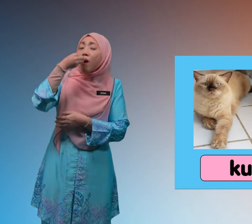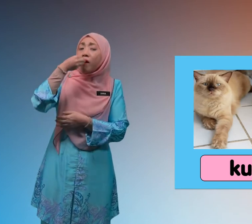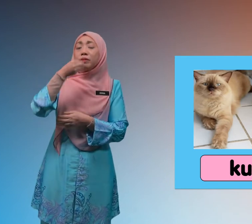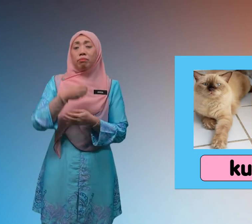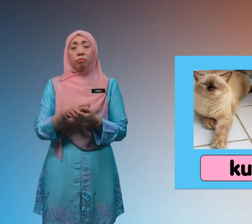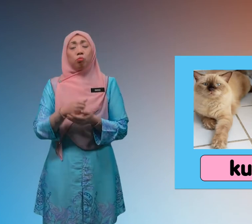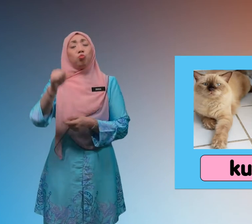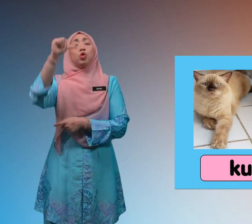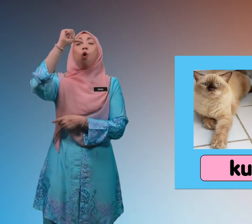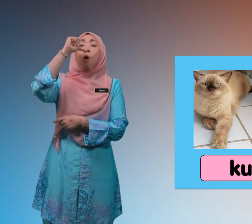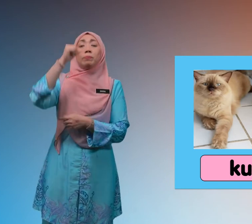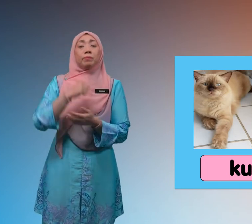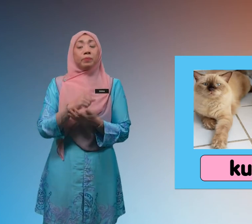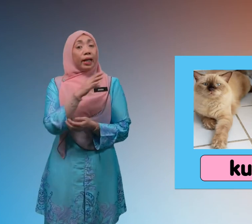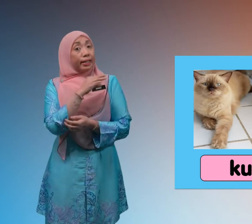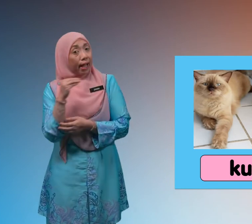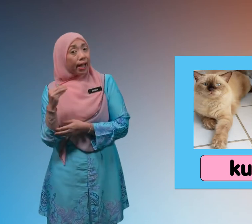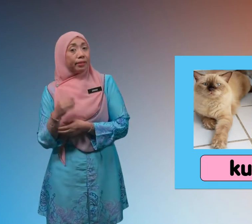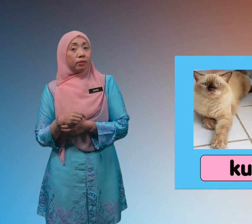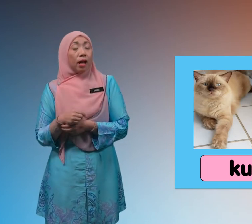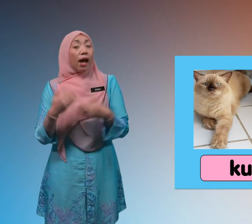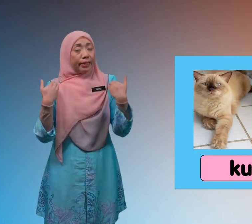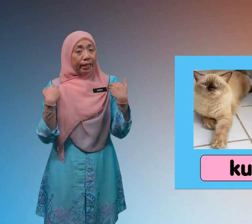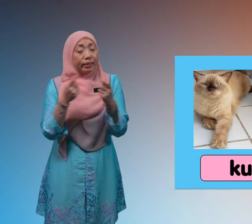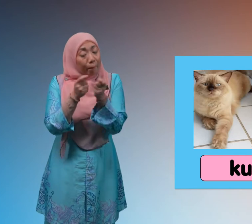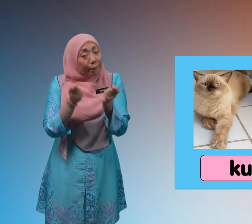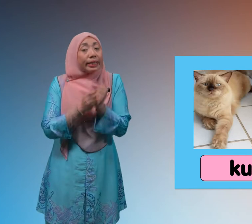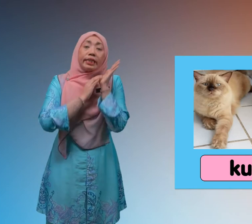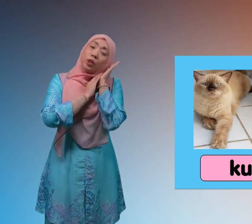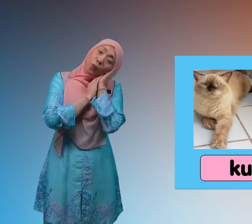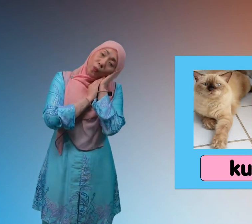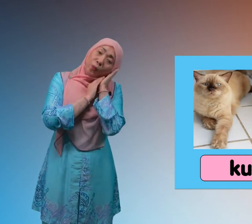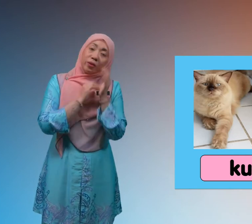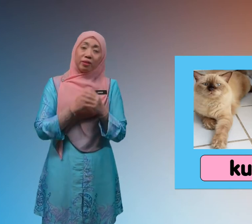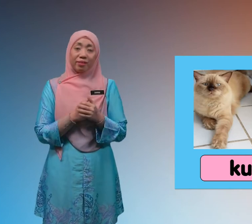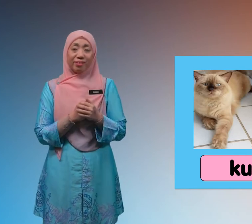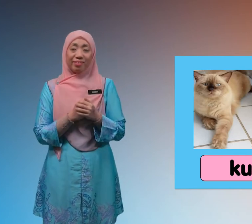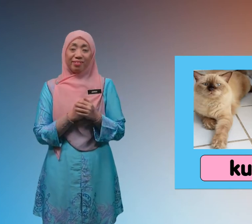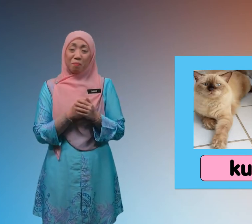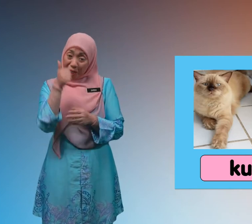makan, minum dan ada tempat tidur.